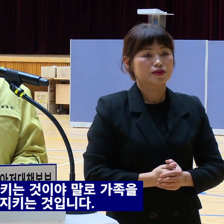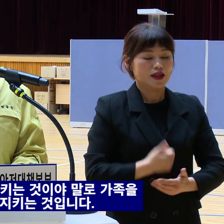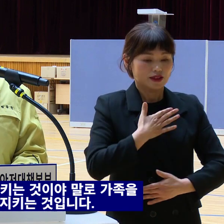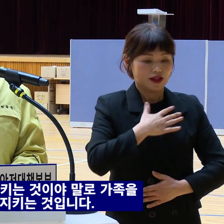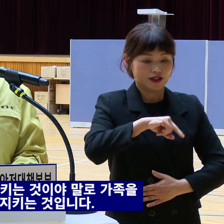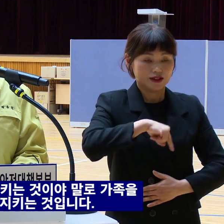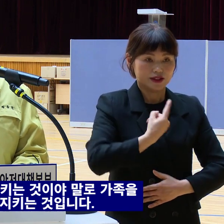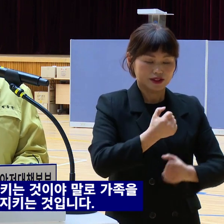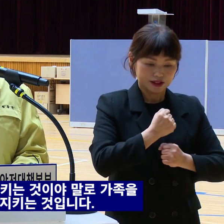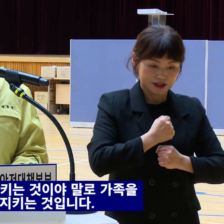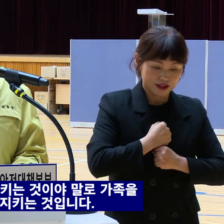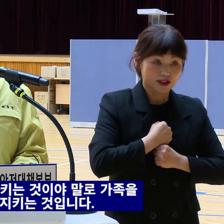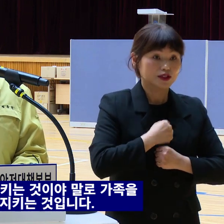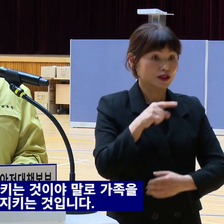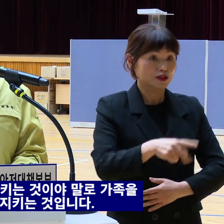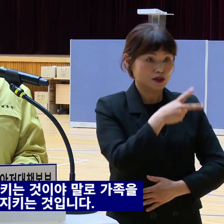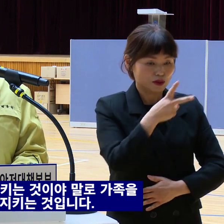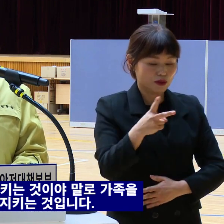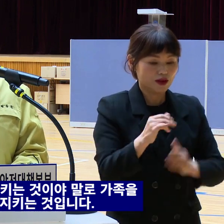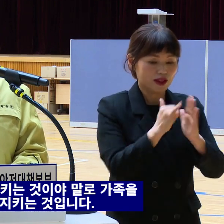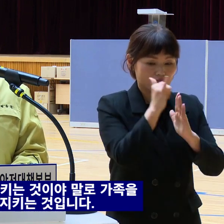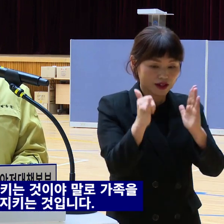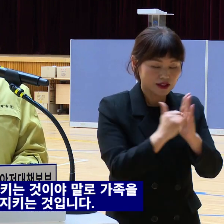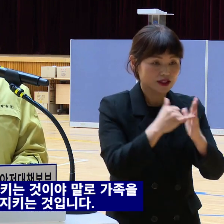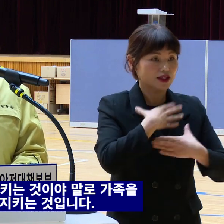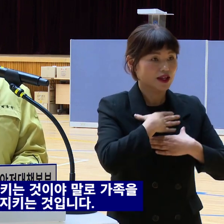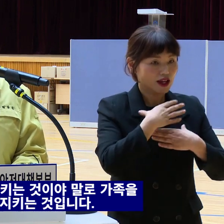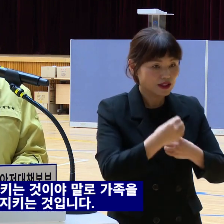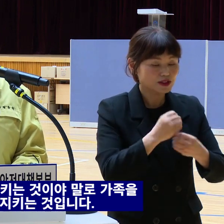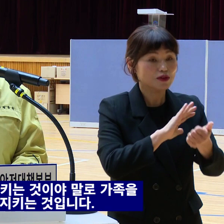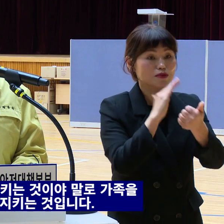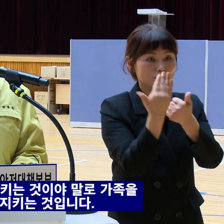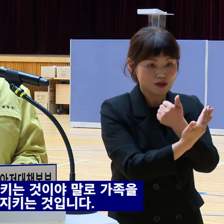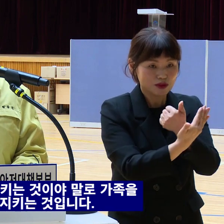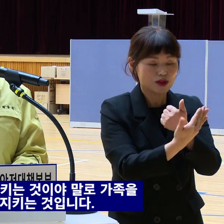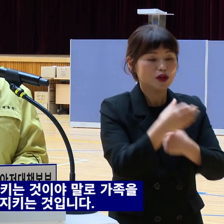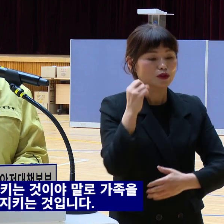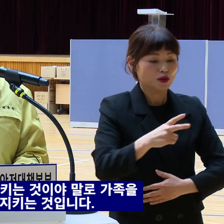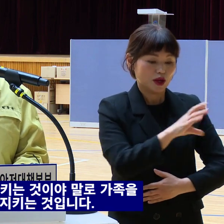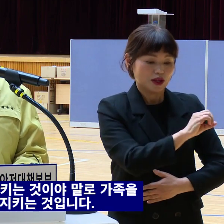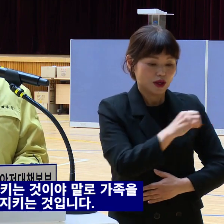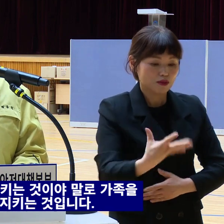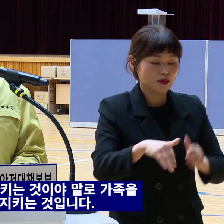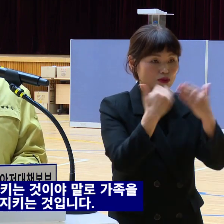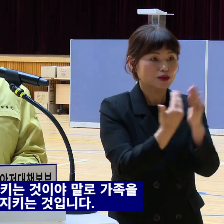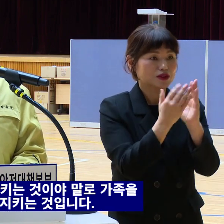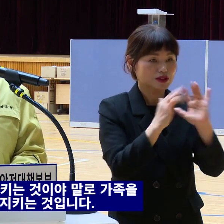지키는 것이야말로 가족을 지키고 우리 양평군을 지키는 일입니다.